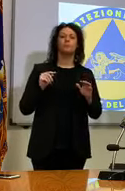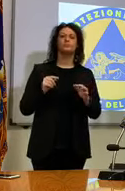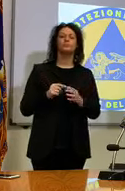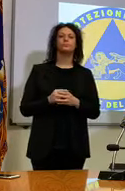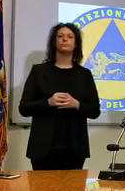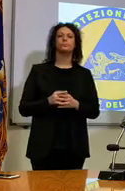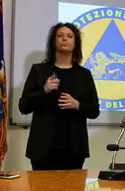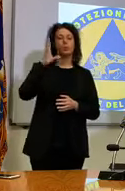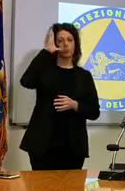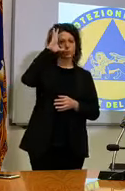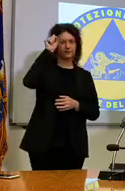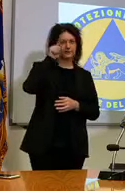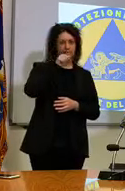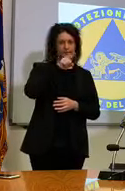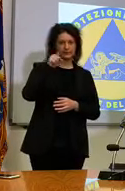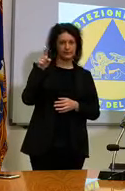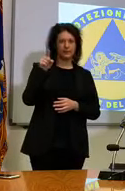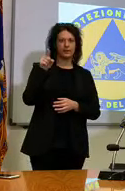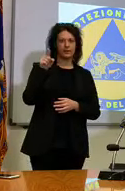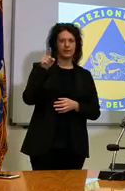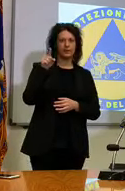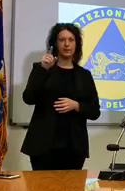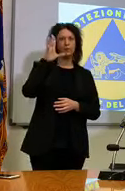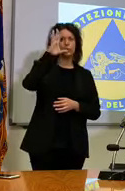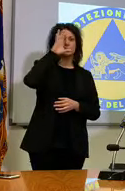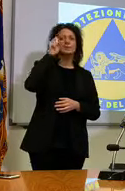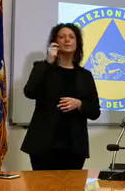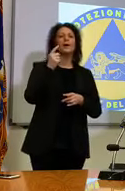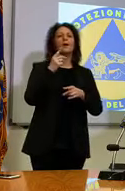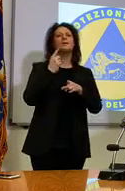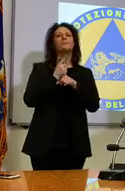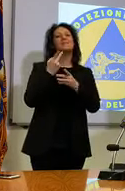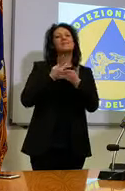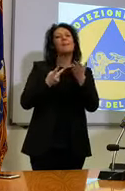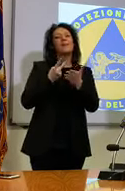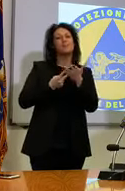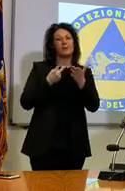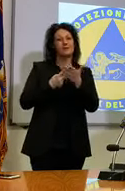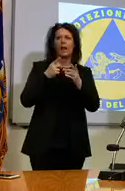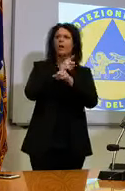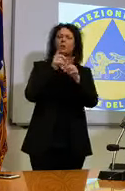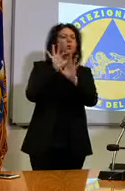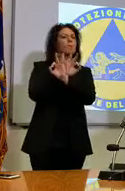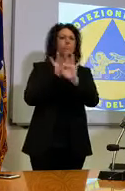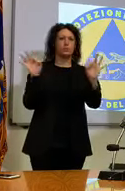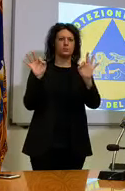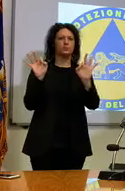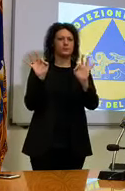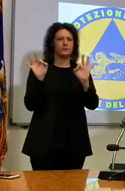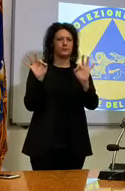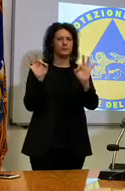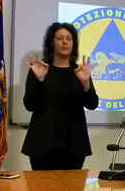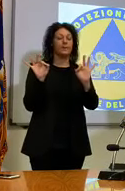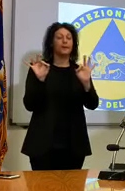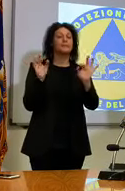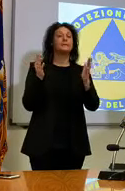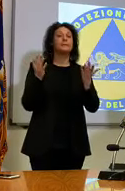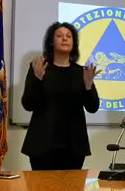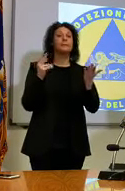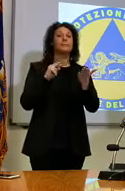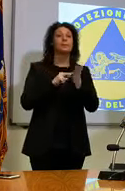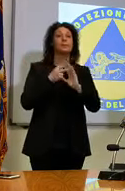è sicuramente in via assolutamente micro sperimentale sono pronti. Però il tema vero è che